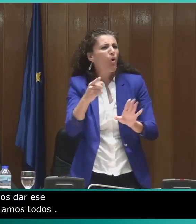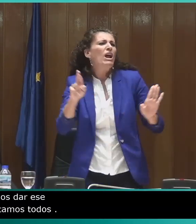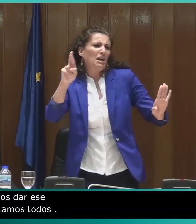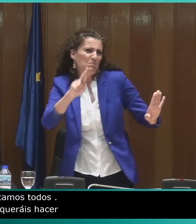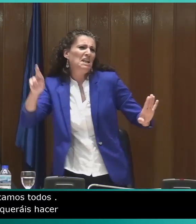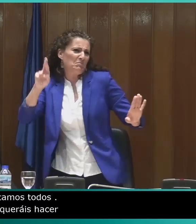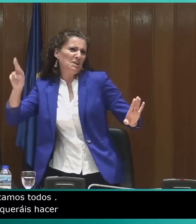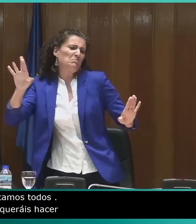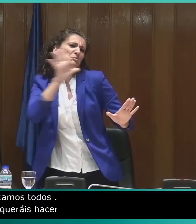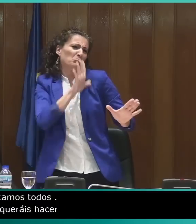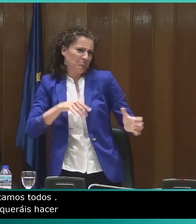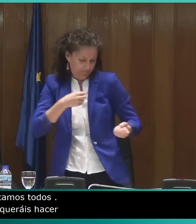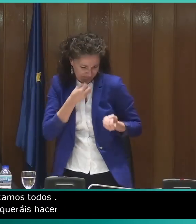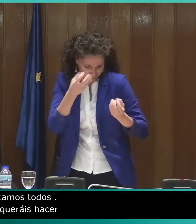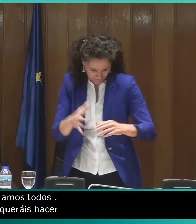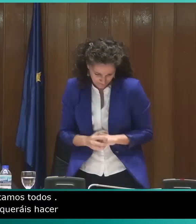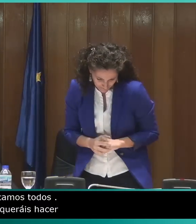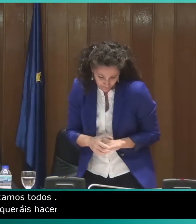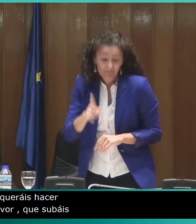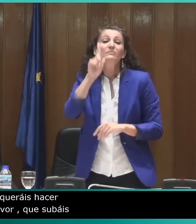subierais al escenario a realizar las preguntas.